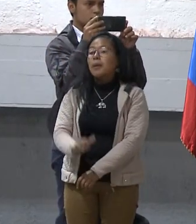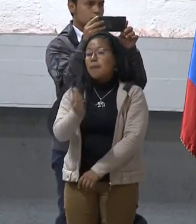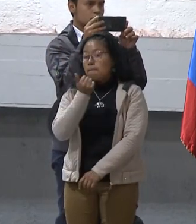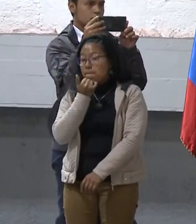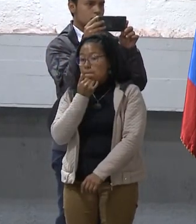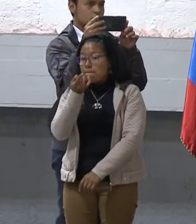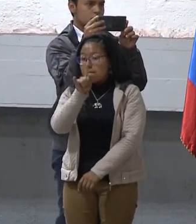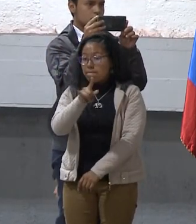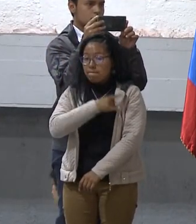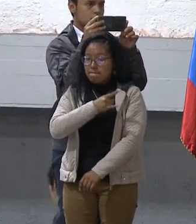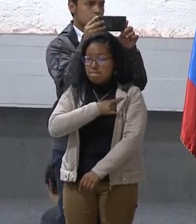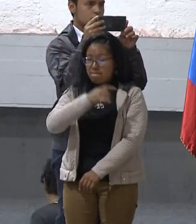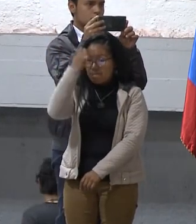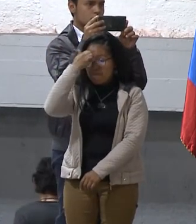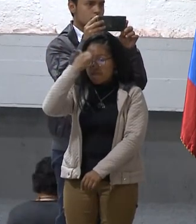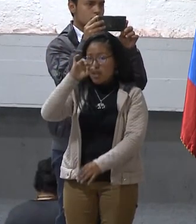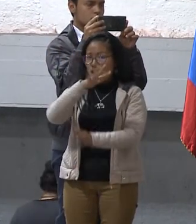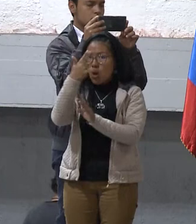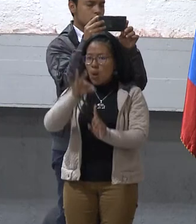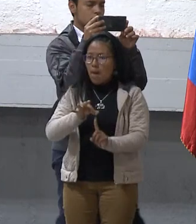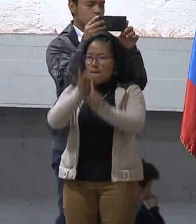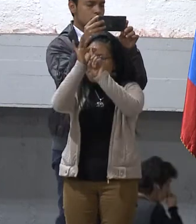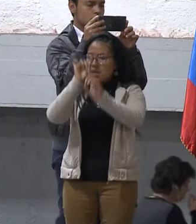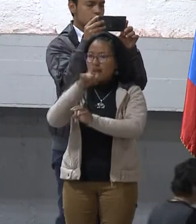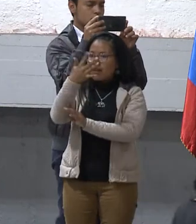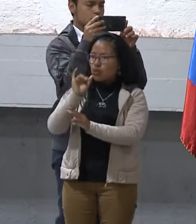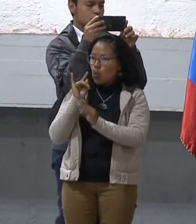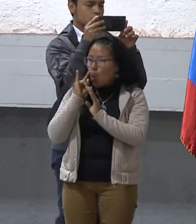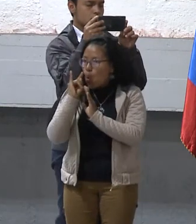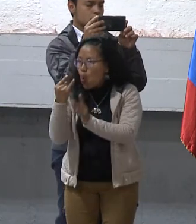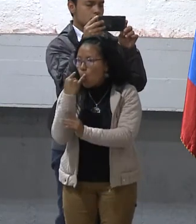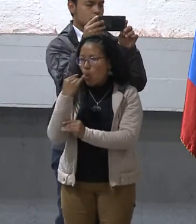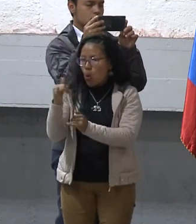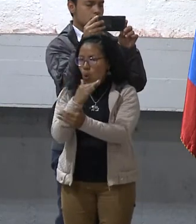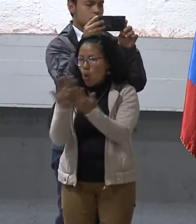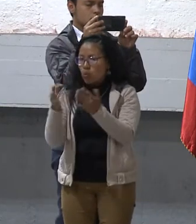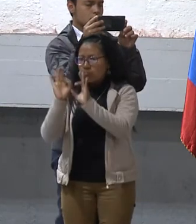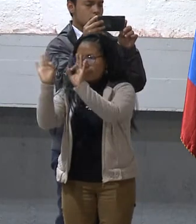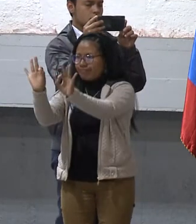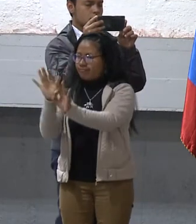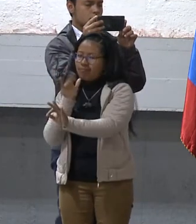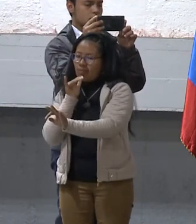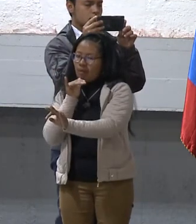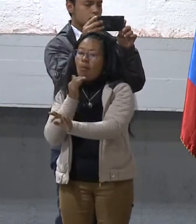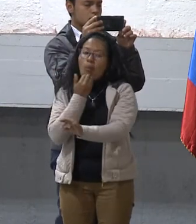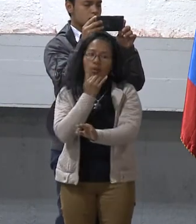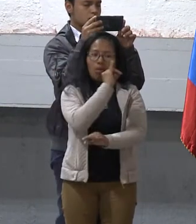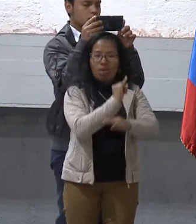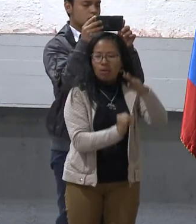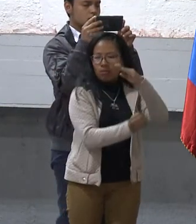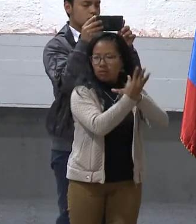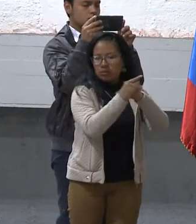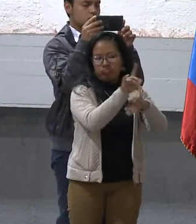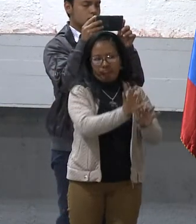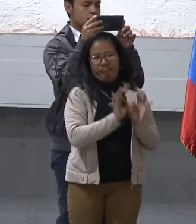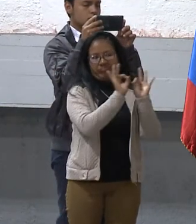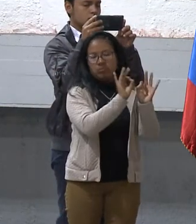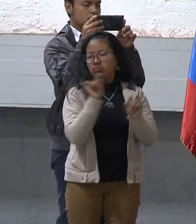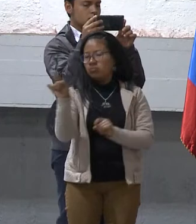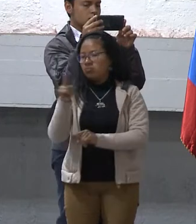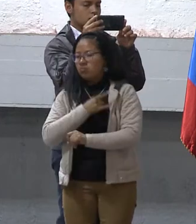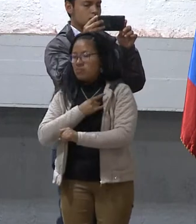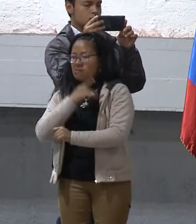tenga presencia en todas las principales regiones del país así como ese instituto pedagógico nacional que nuestros programas académicos